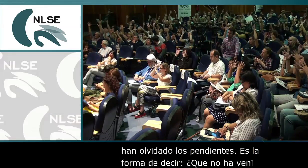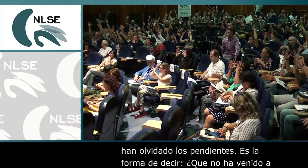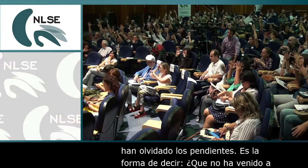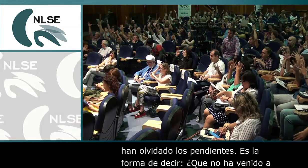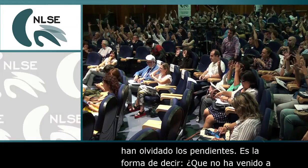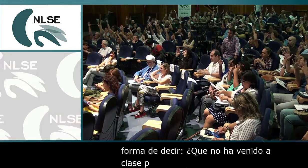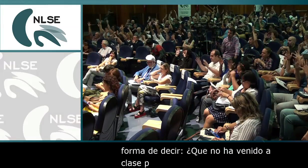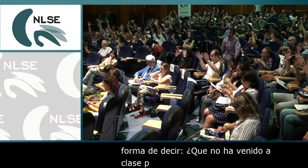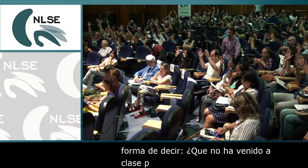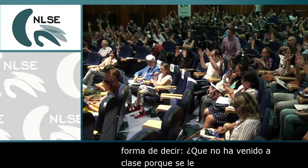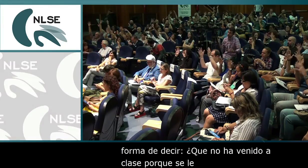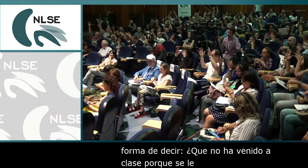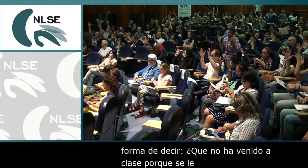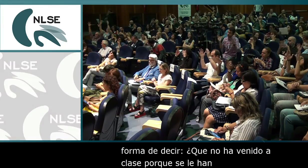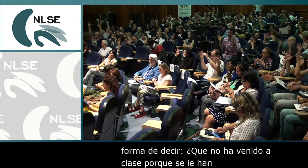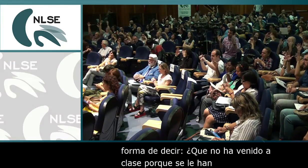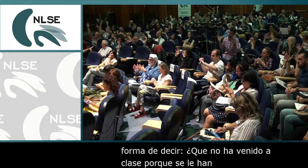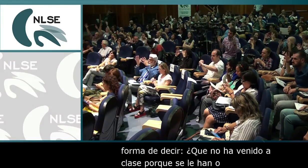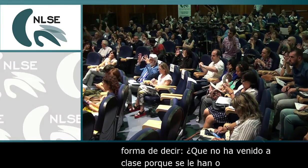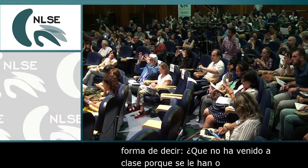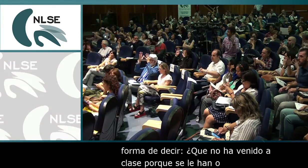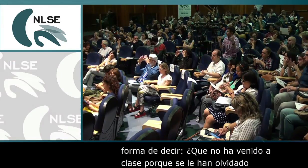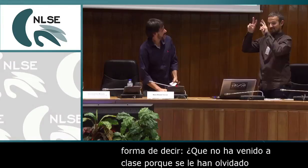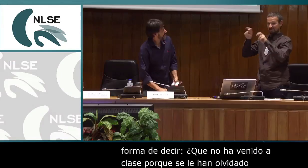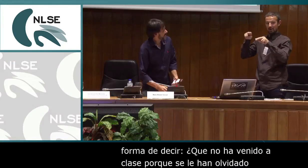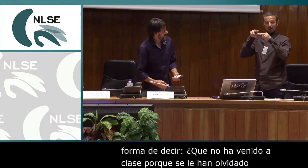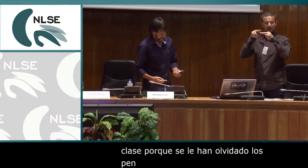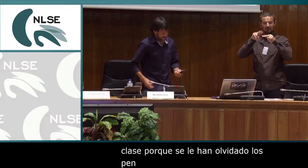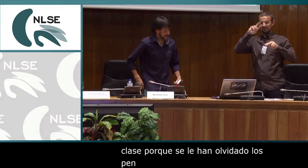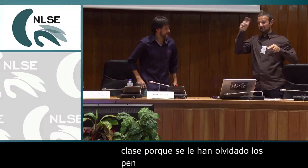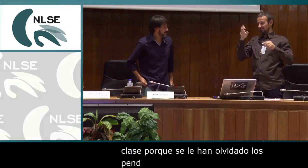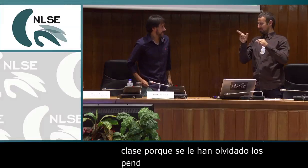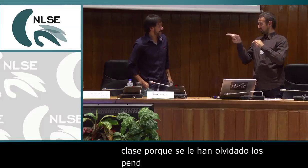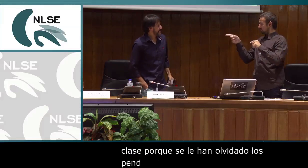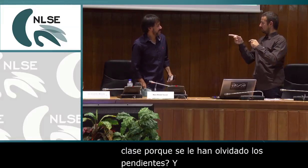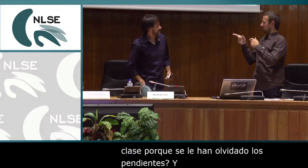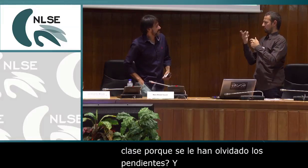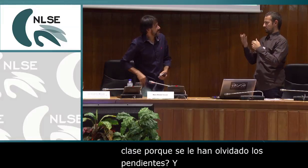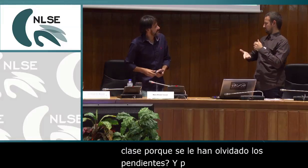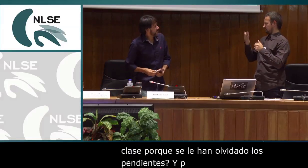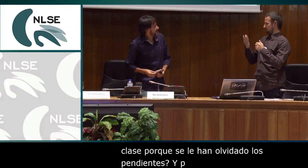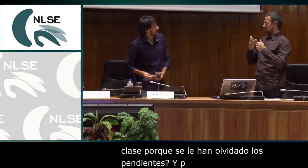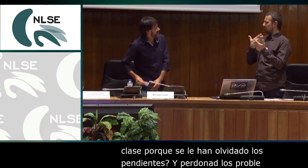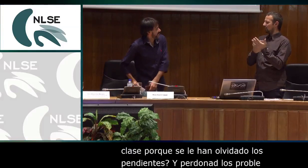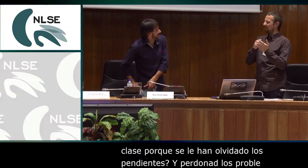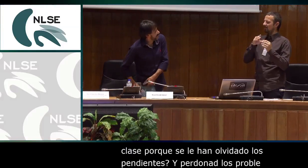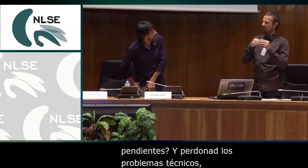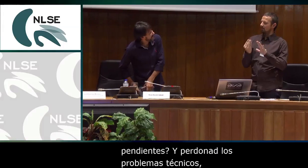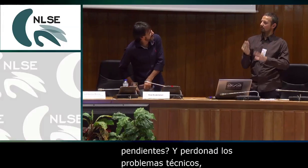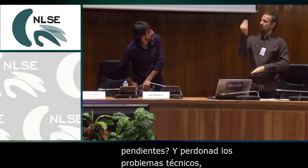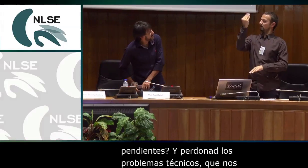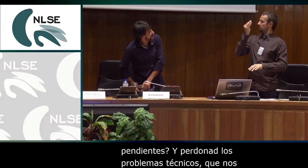comunicación, pero muchísimas gracias de todas maneras por vuestra atención. El tema de los conectores creo que es